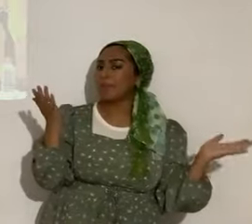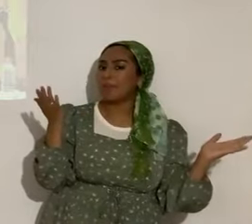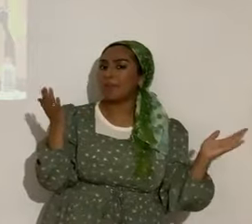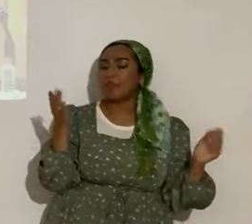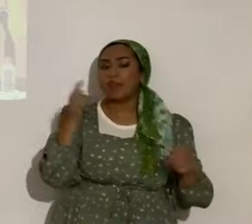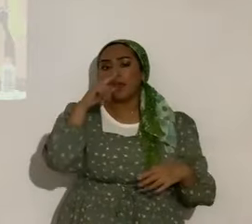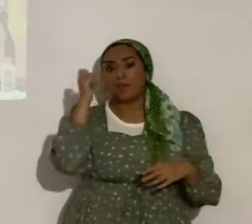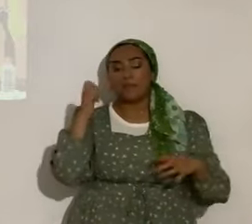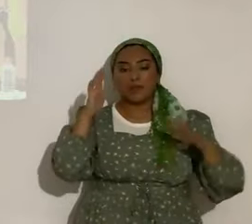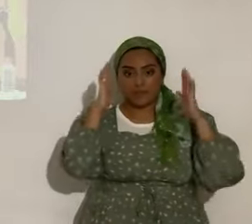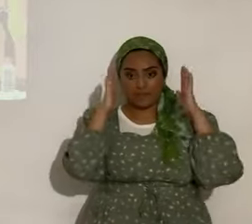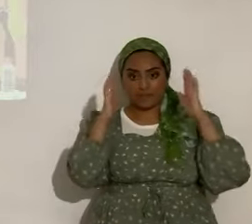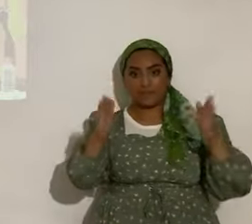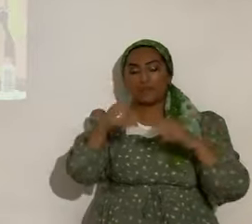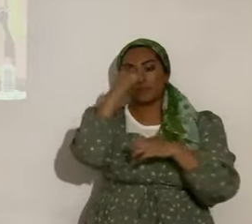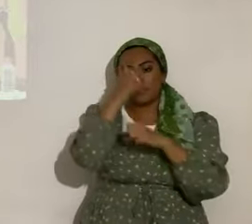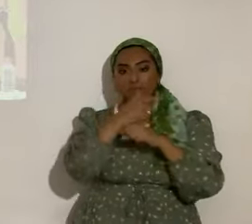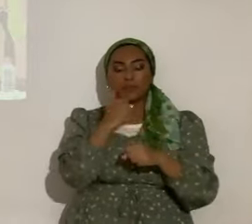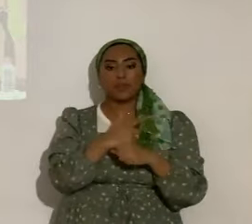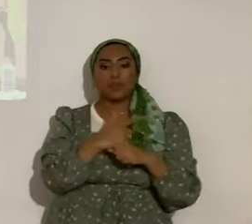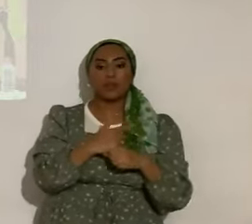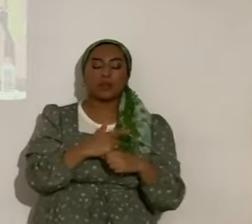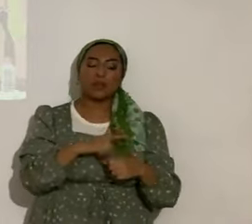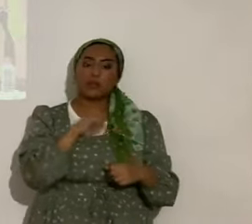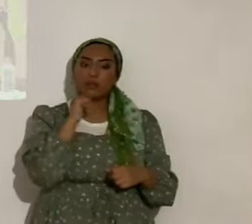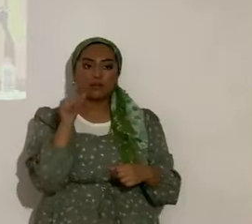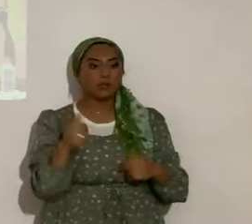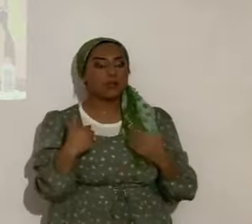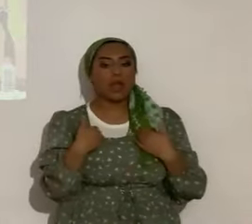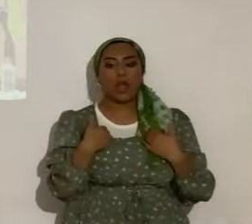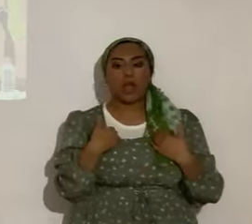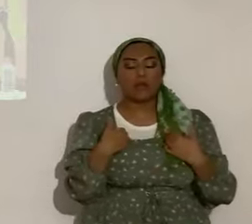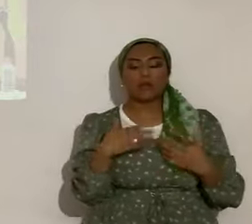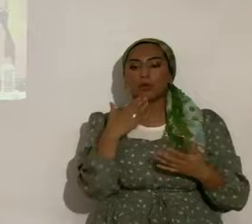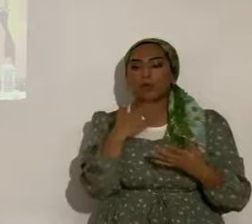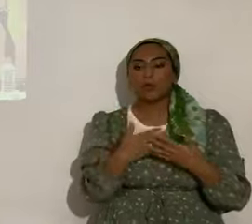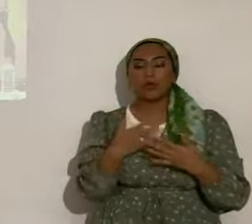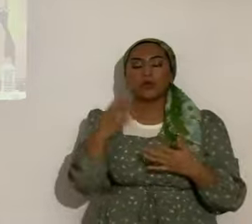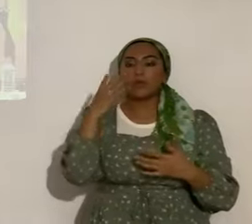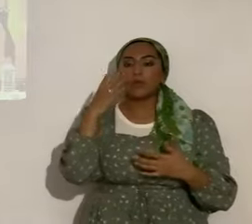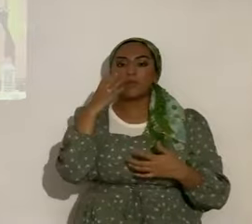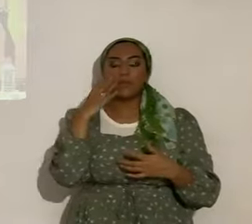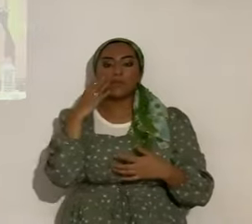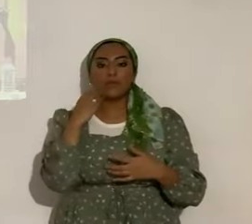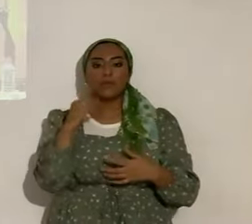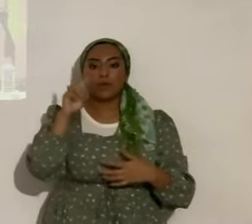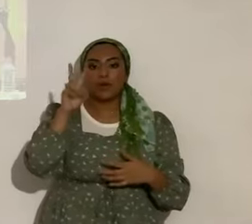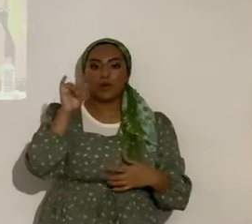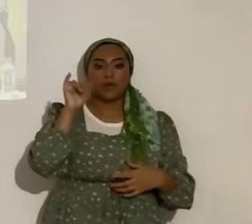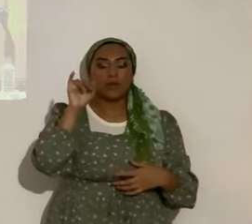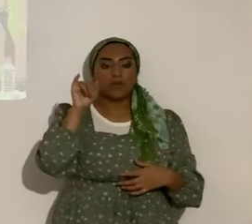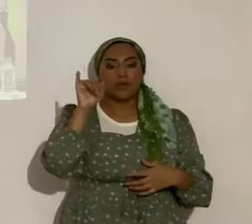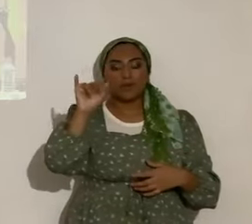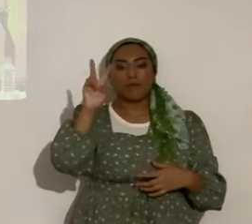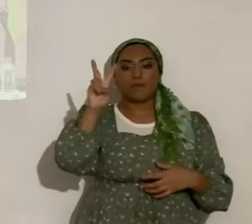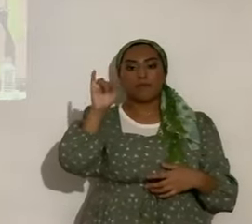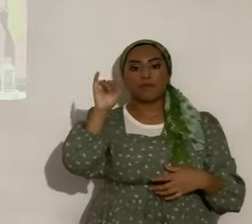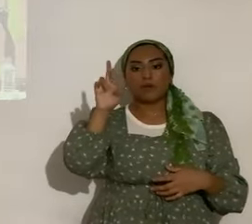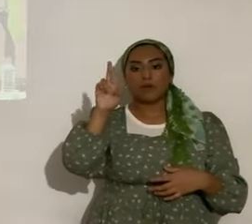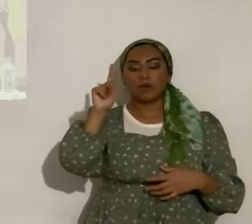Es que, atención, hermanos, no habría virtud alguna o victoria